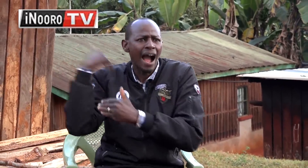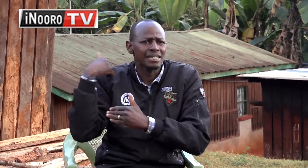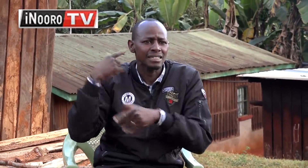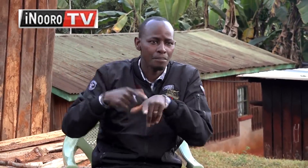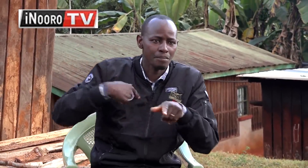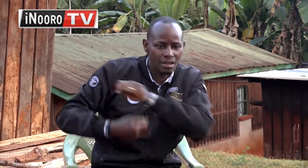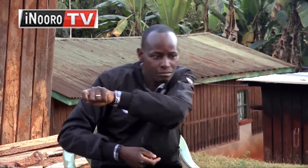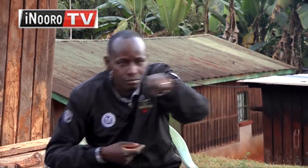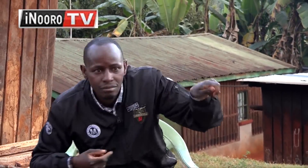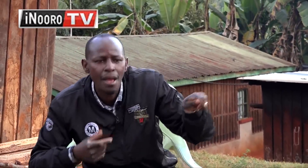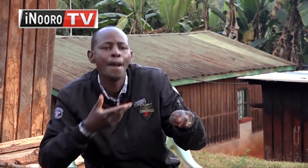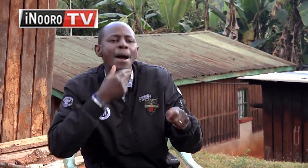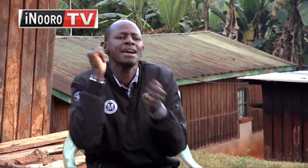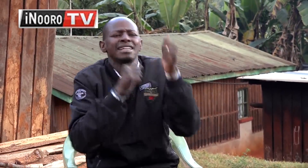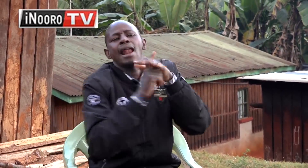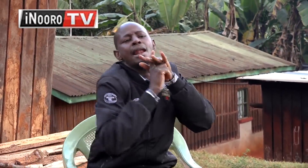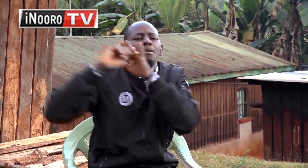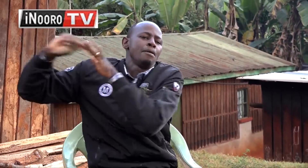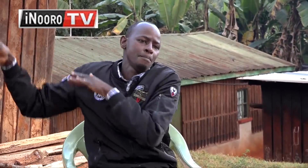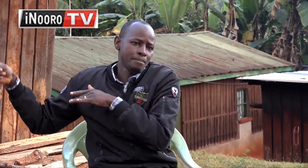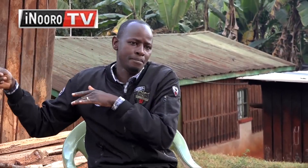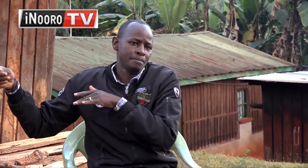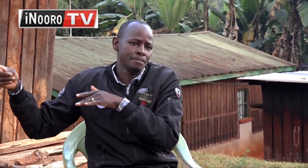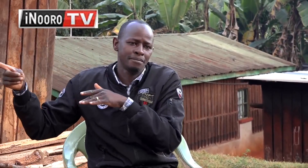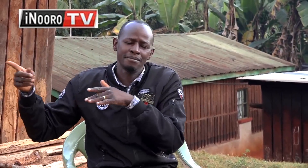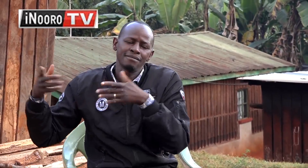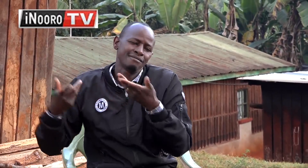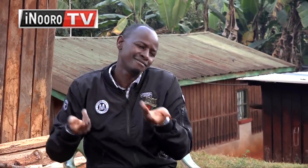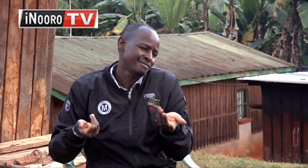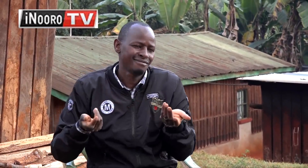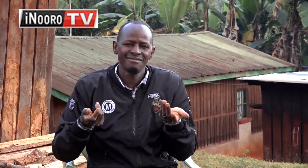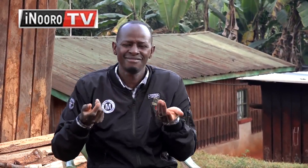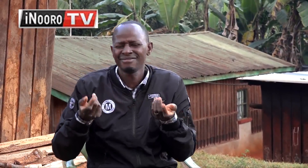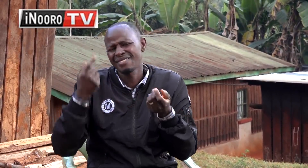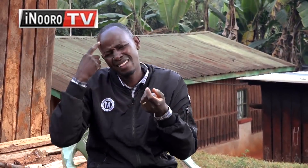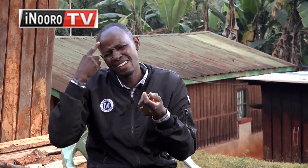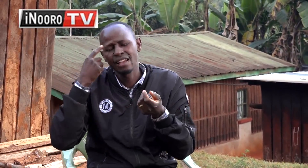ta ruhuho agioka akinjita ngikora mundu ni hindi arora.